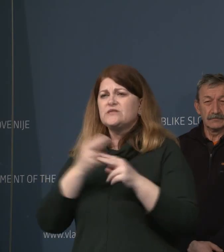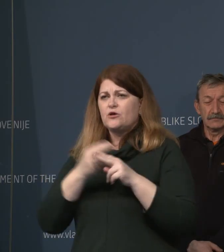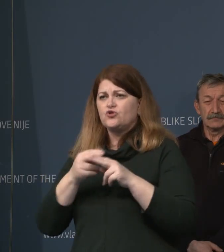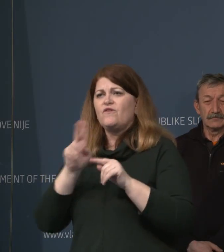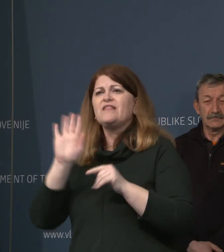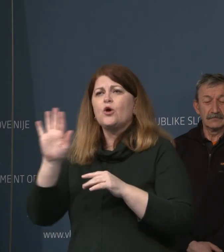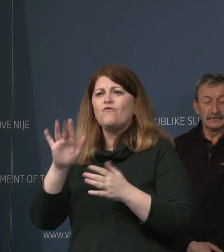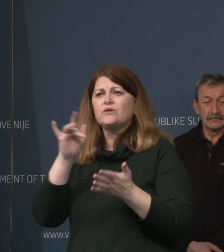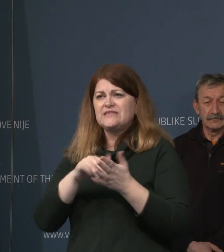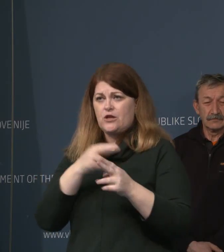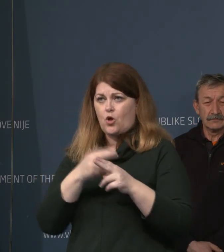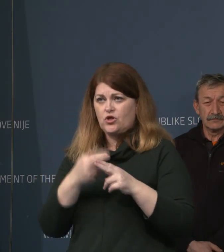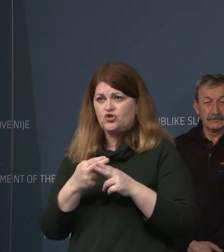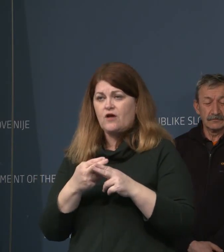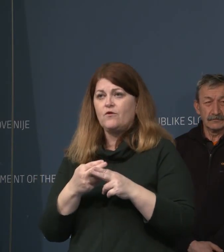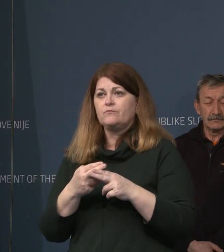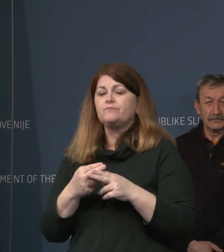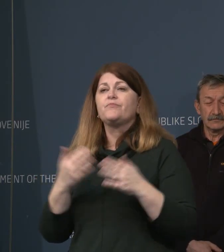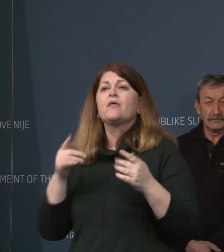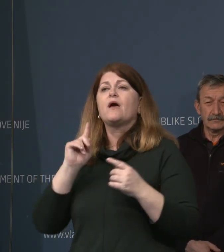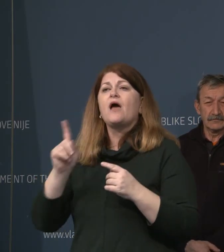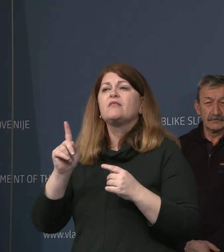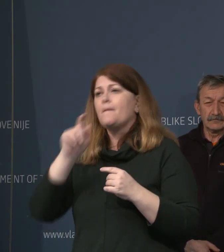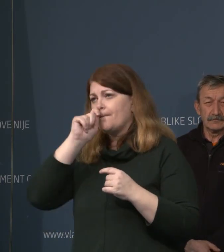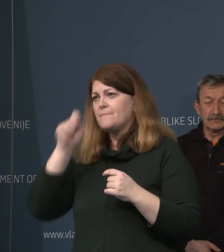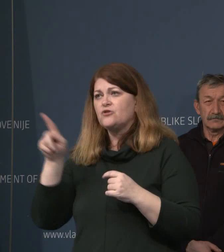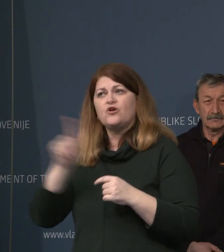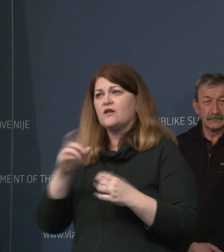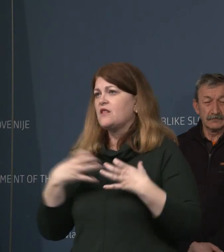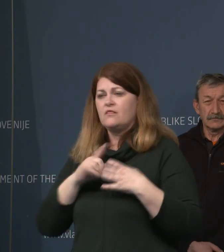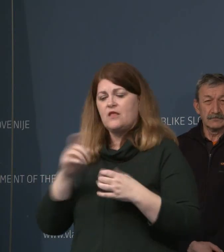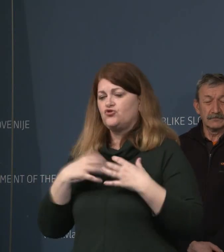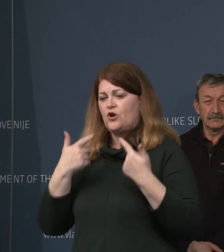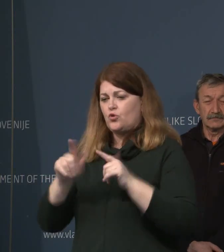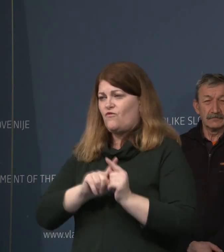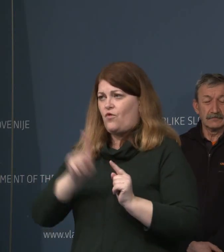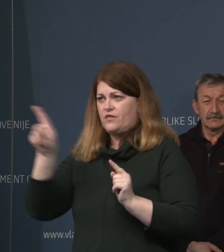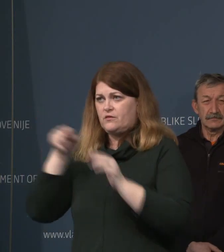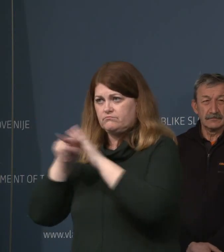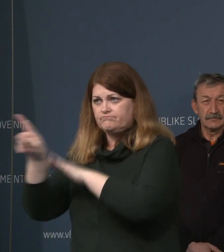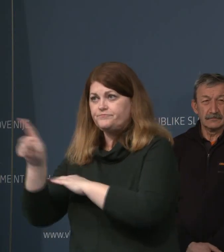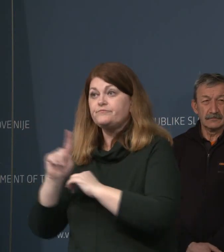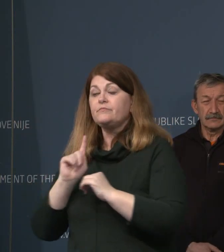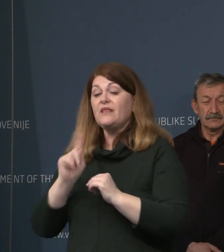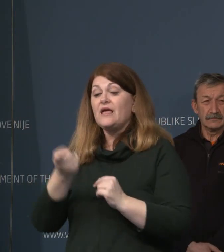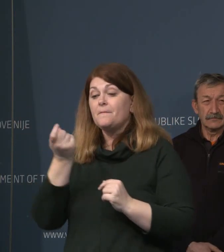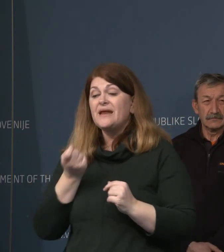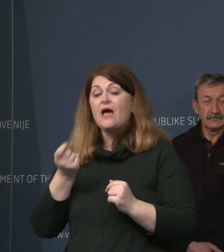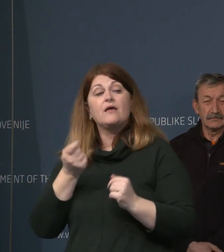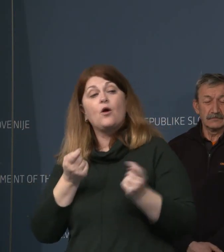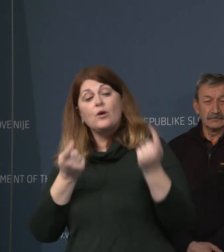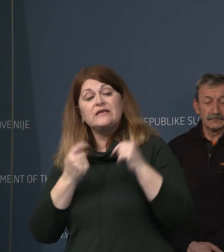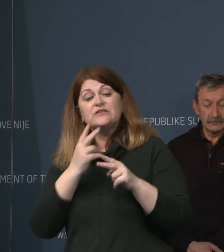državo, ker po mnenju pač Mađarov jih ne želijo spustiti notri, ker prihajajo iz tega okuženega